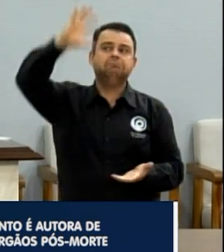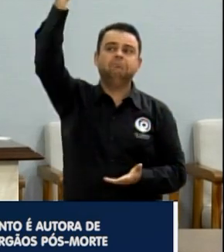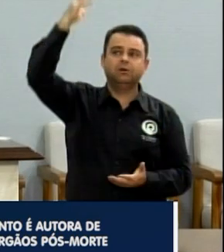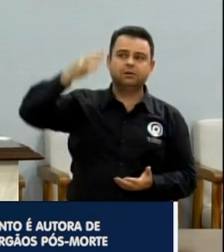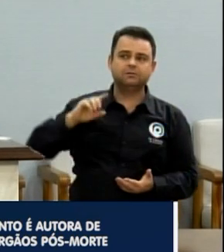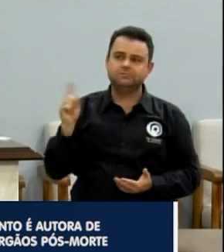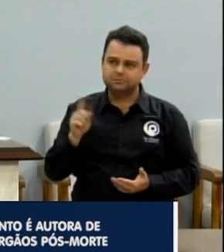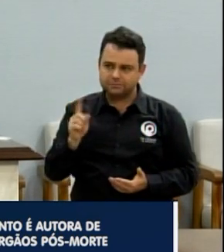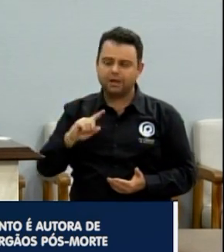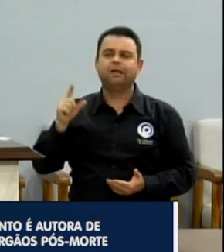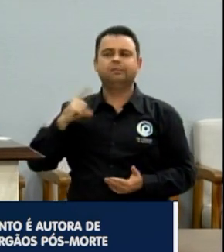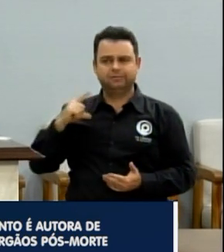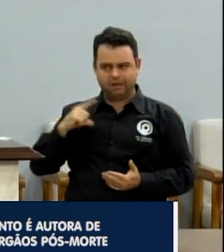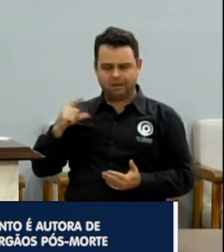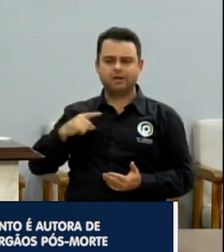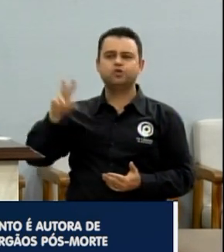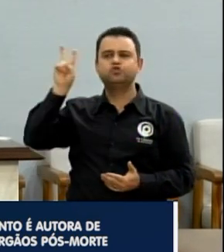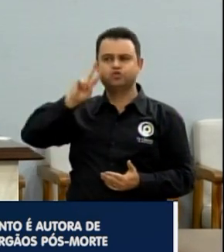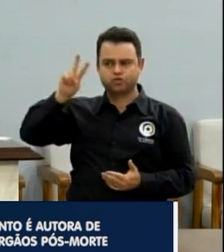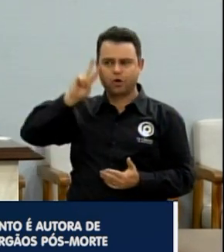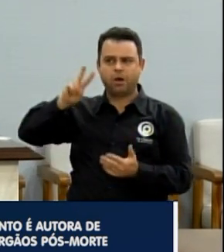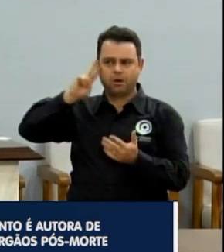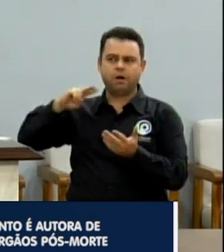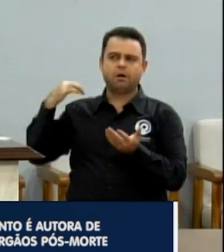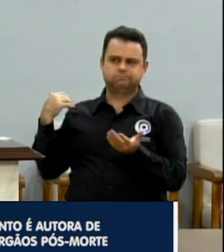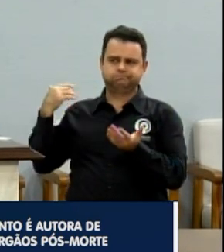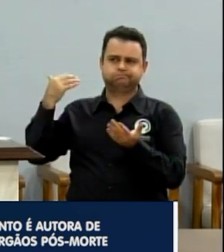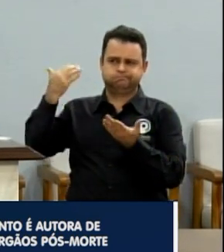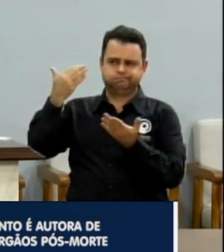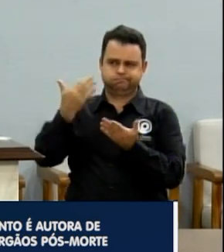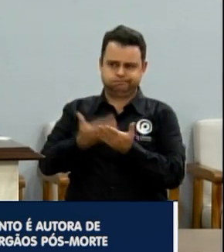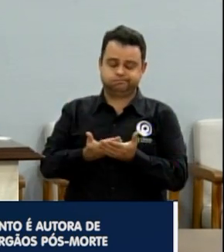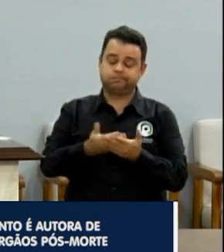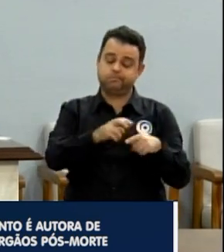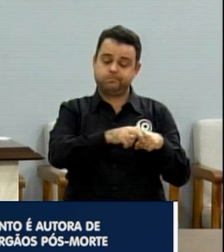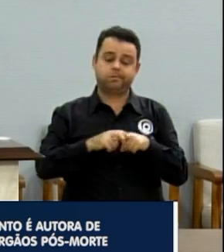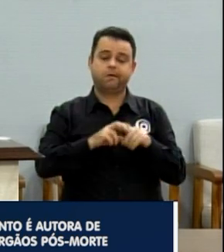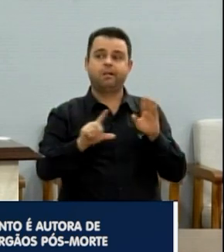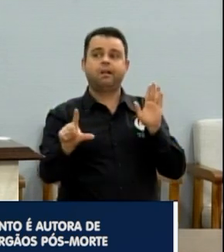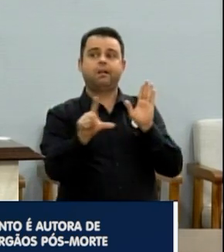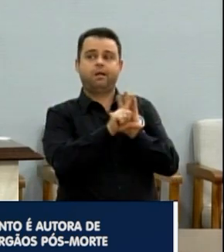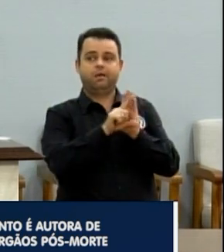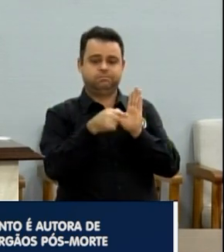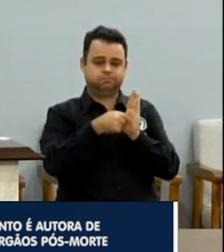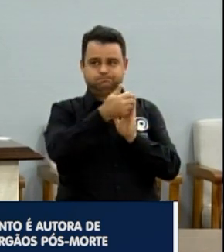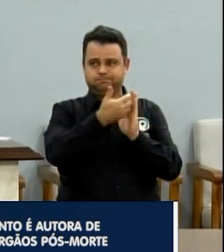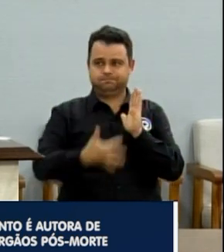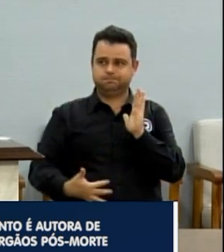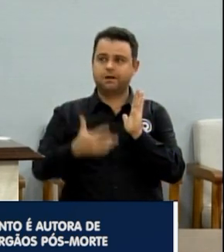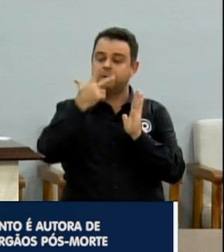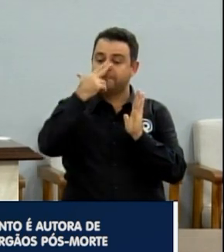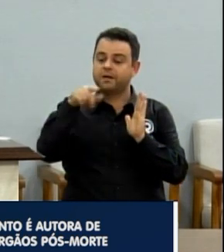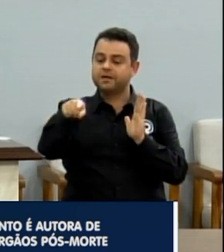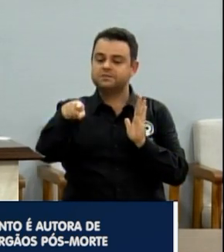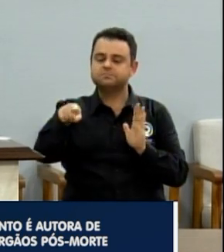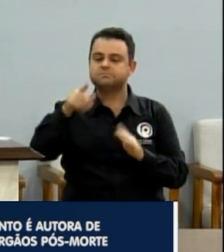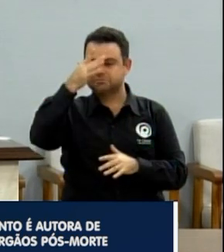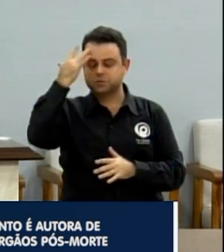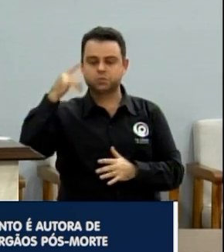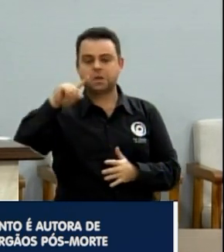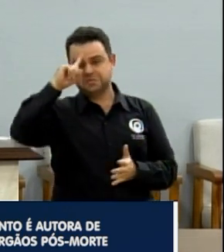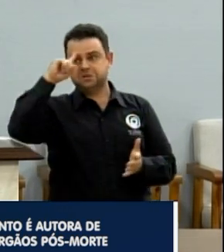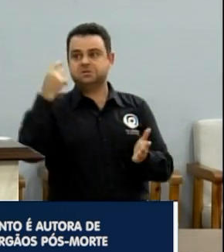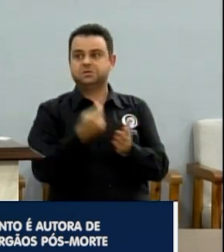um histórico legislativo que fez com que a atual lei de transplantes restringisse a autonomia. A lei de transplantes anterior a essa,